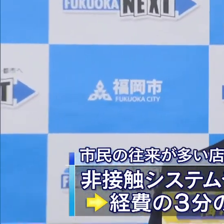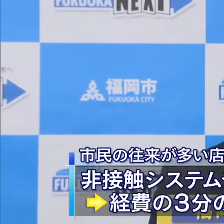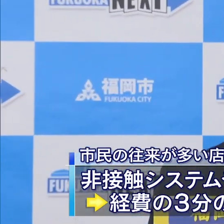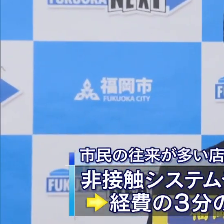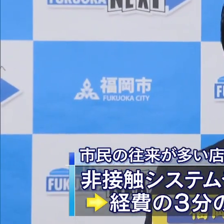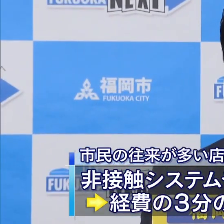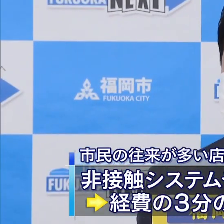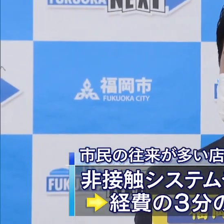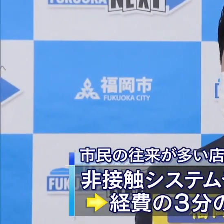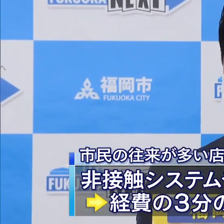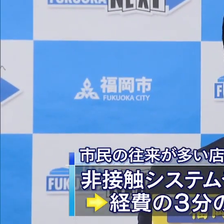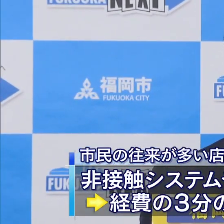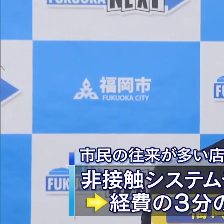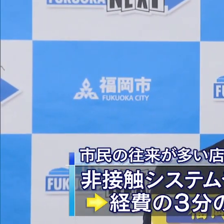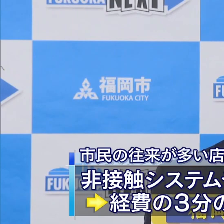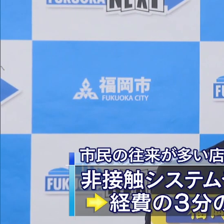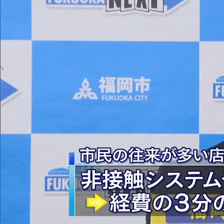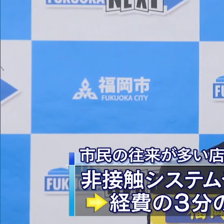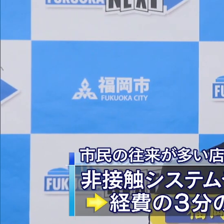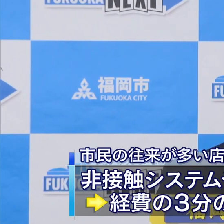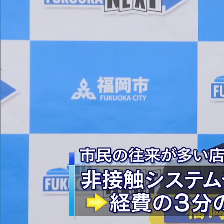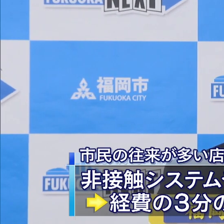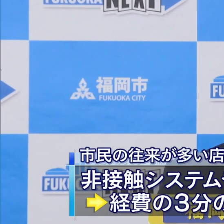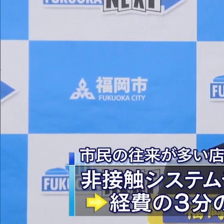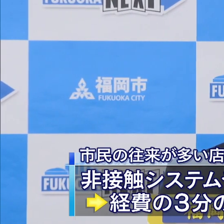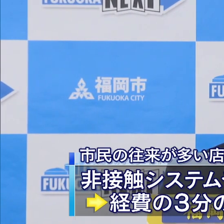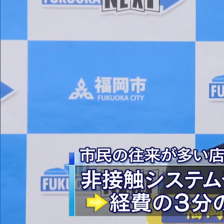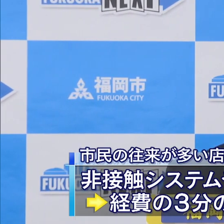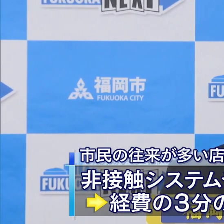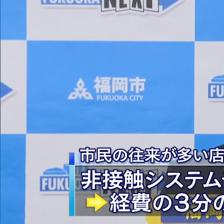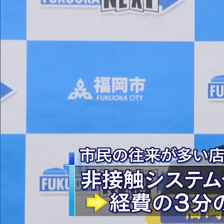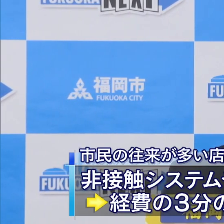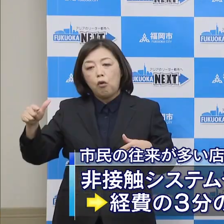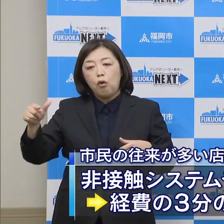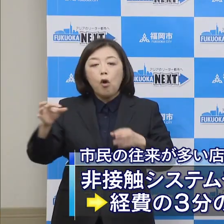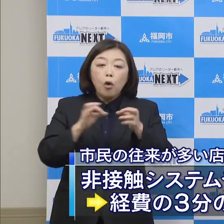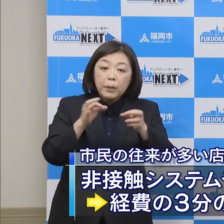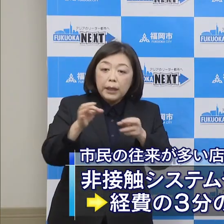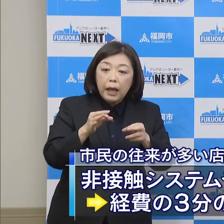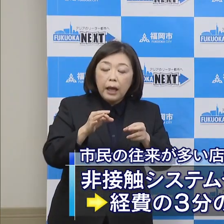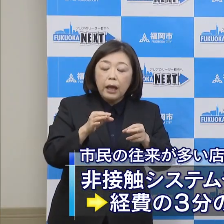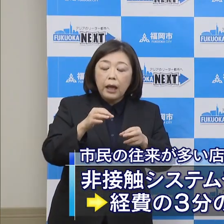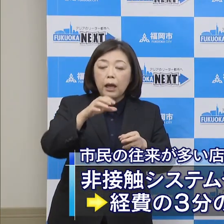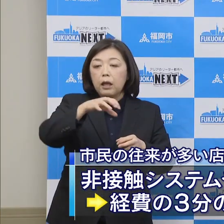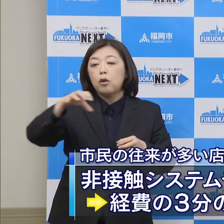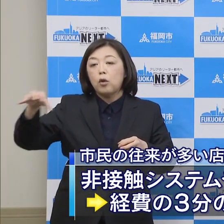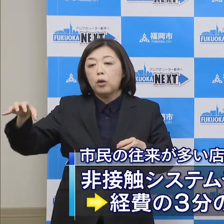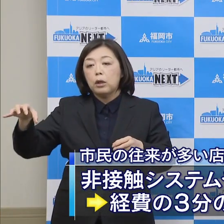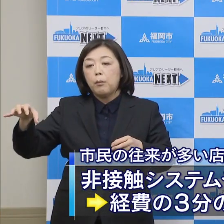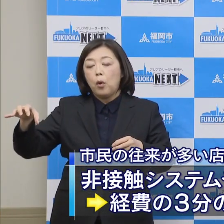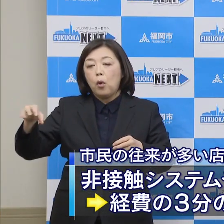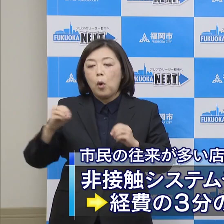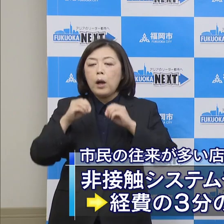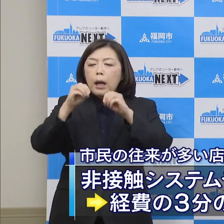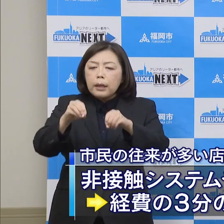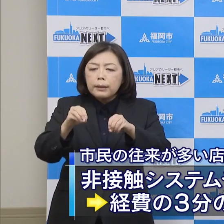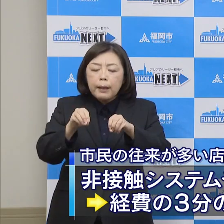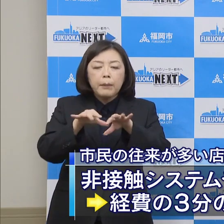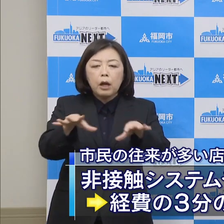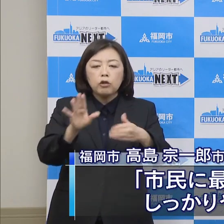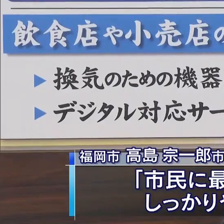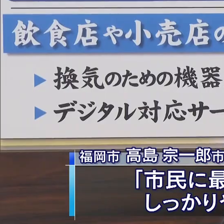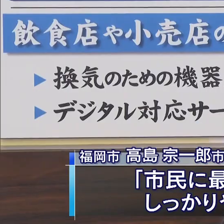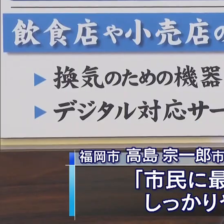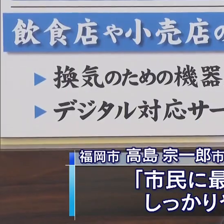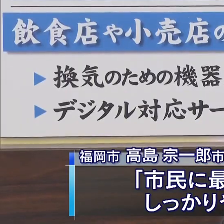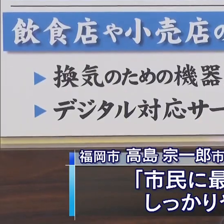施設サービスを対象に非接触システムや換気機器の導入経費の3分の2を支援しますのための対策に